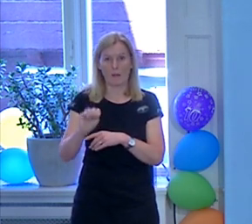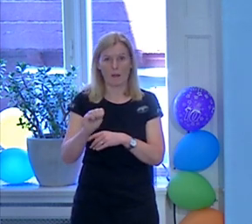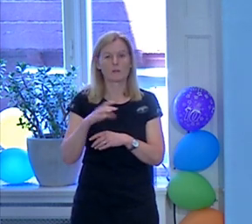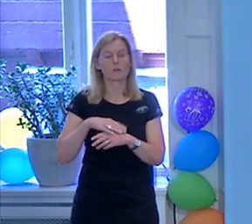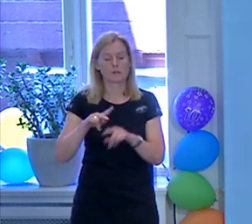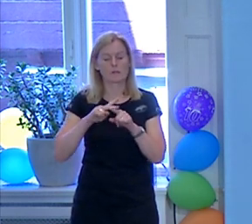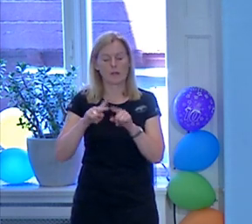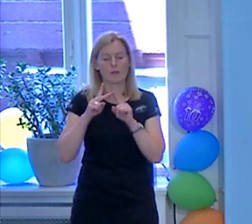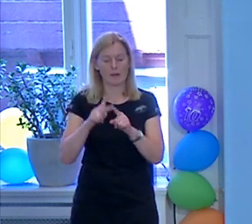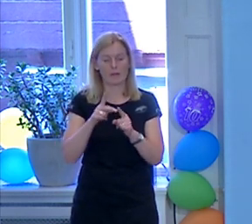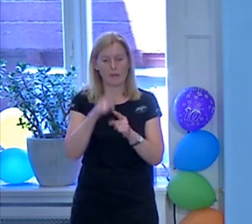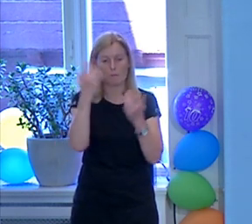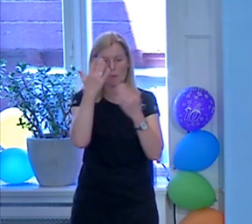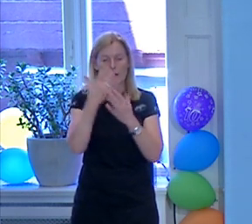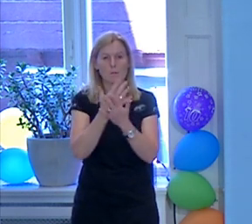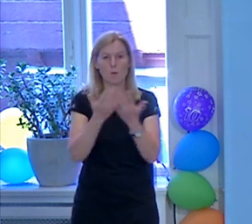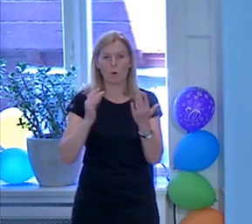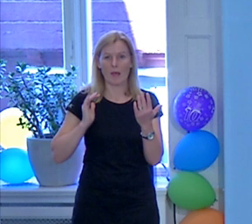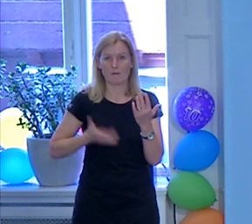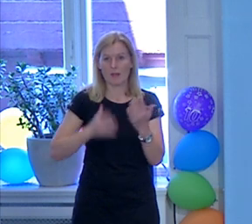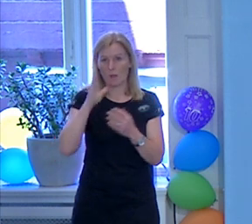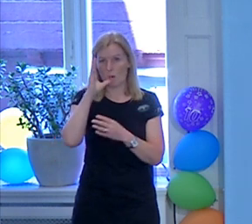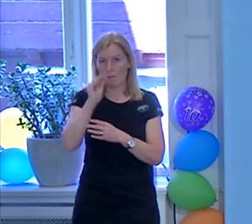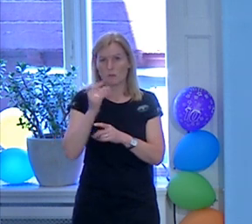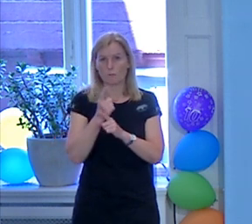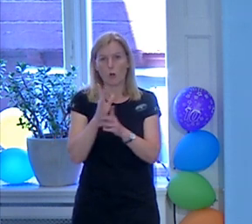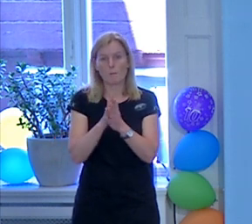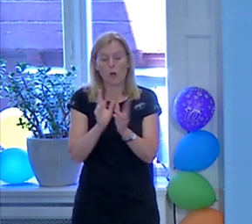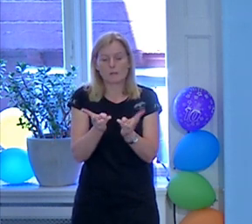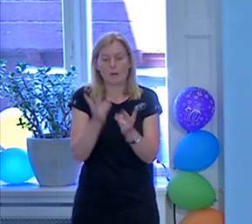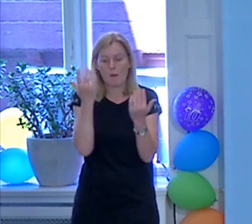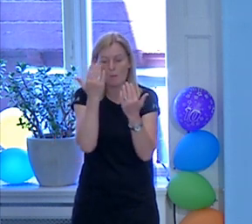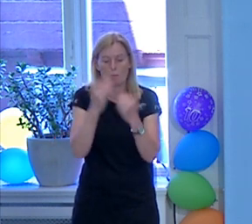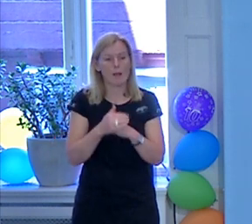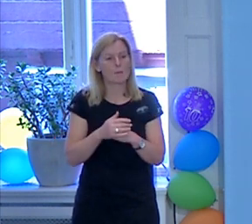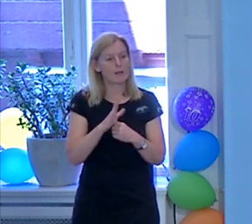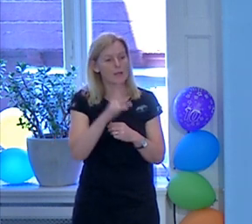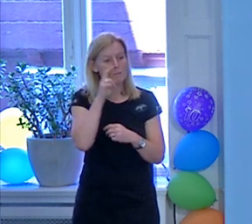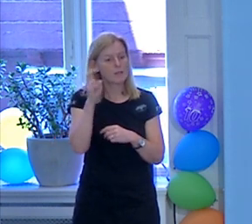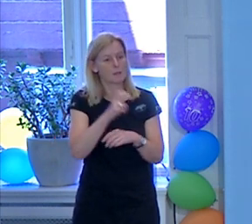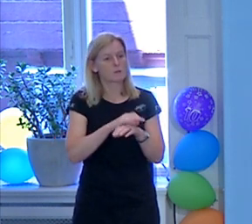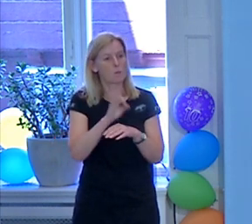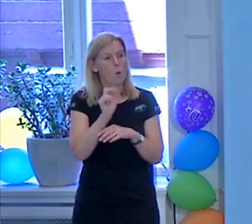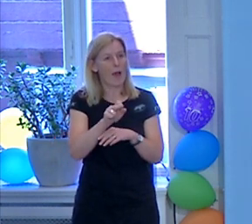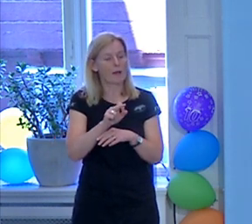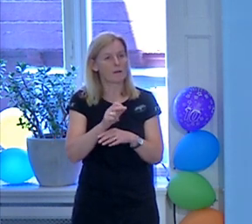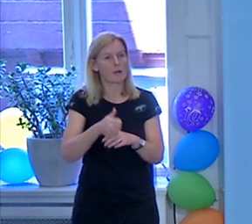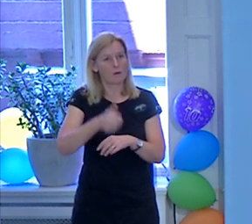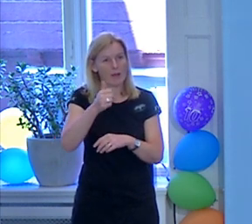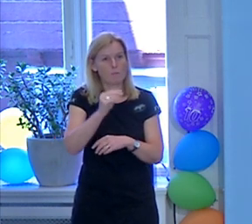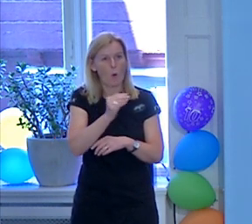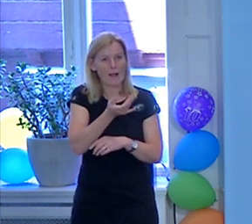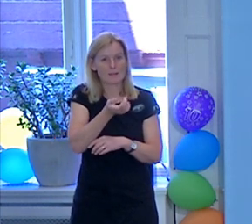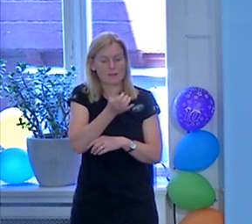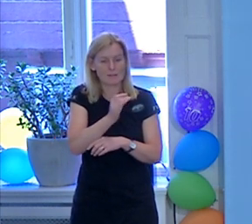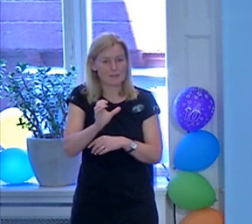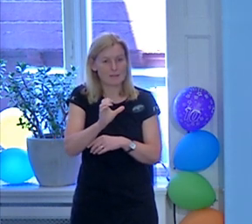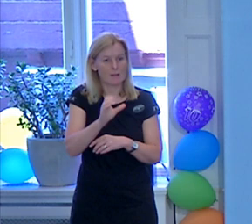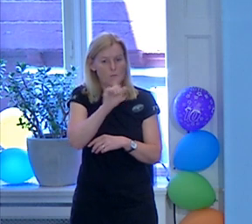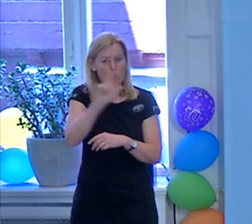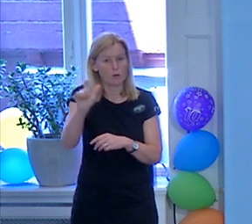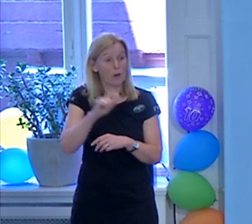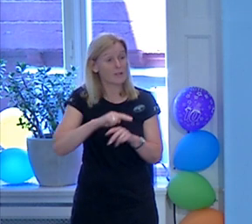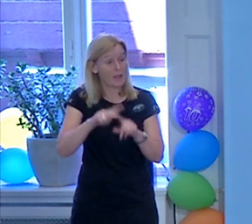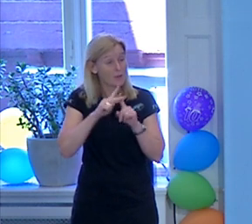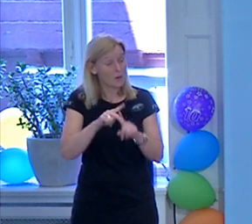andra, både män och kvinnor som är medföljande. Louise, utifrån ditt perspektiv som HR-chef på Axis, hur tänker du när du ser det? Känner du igen